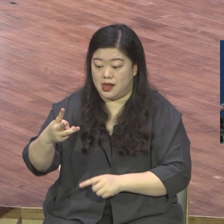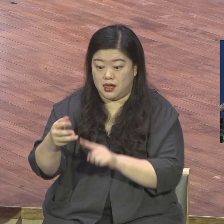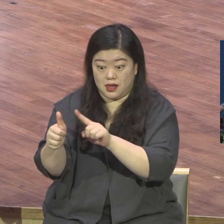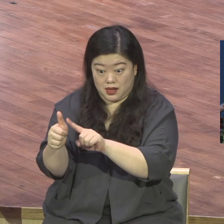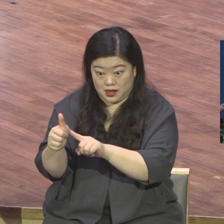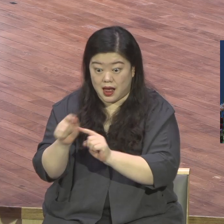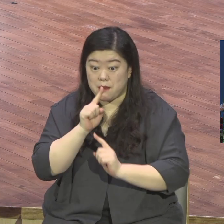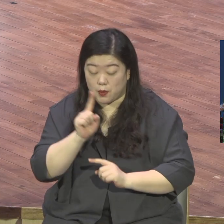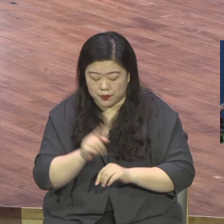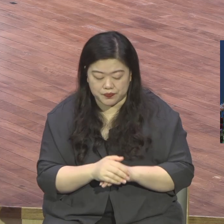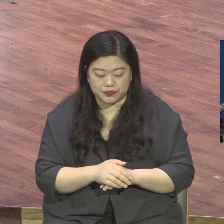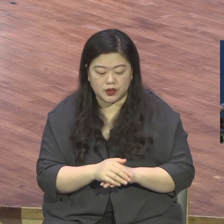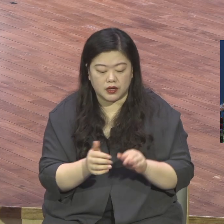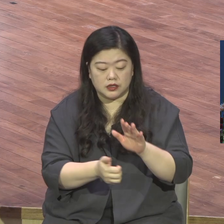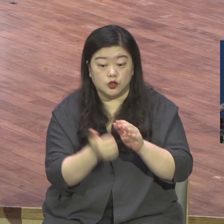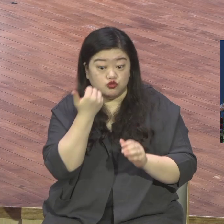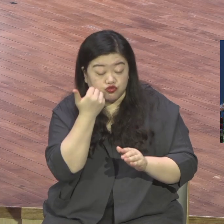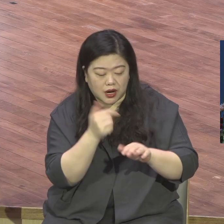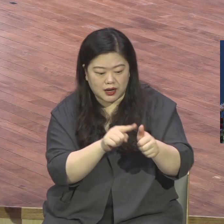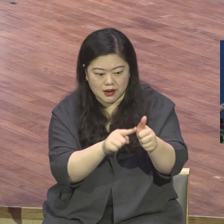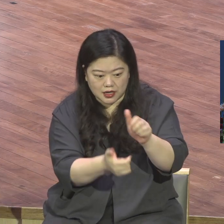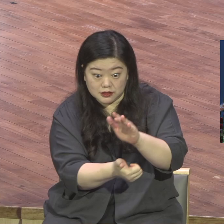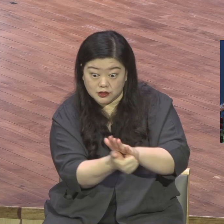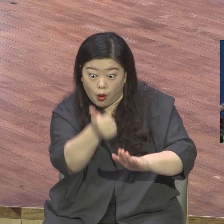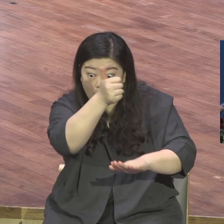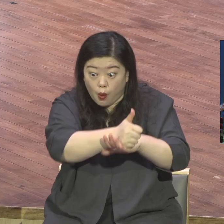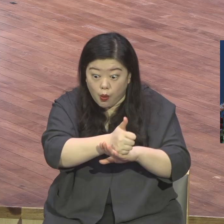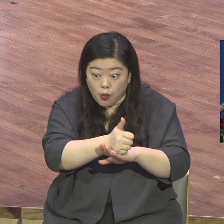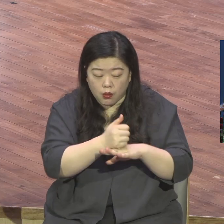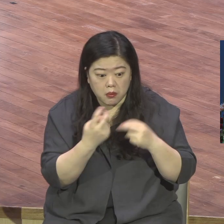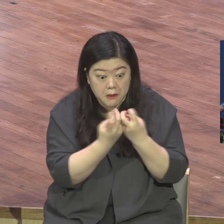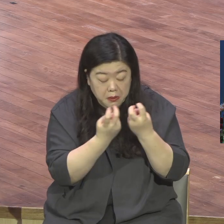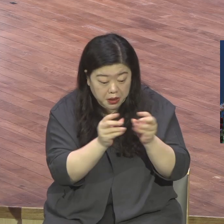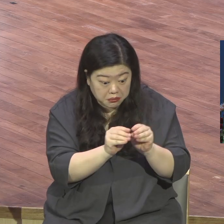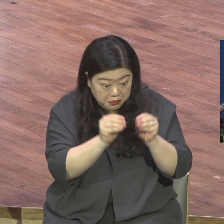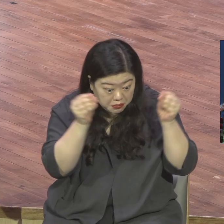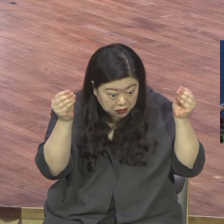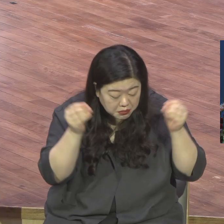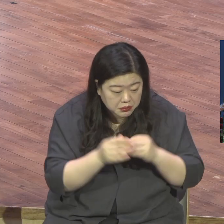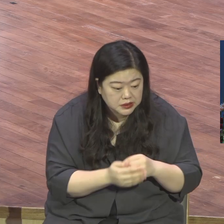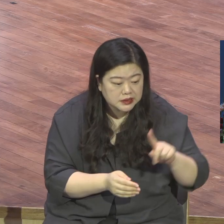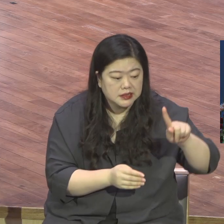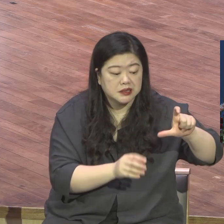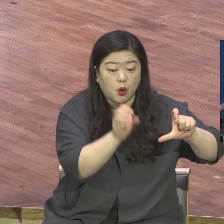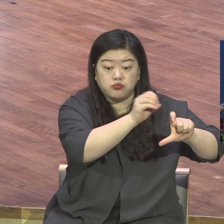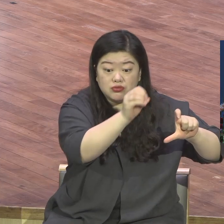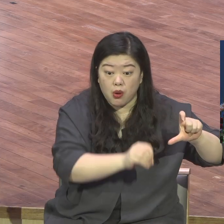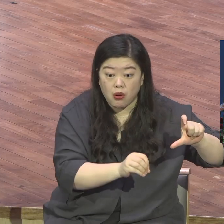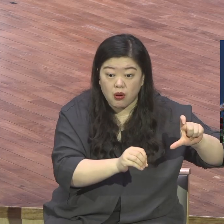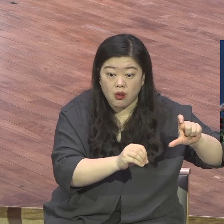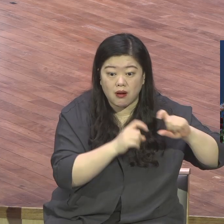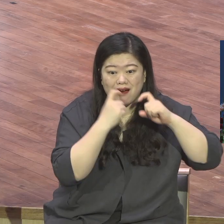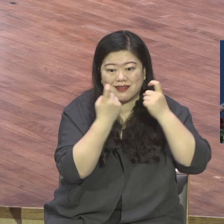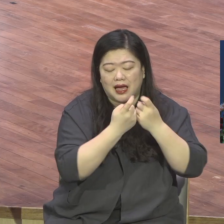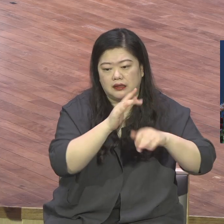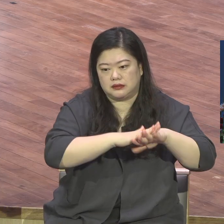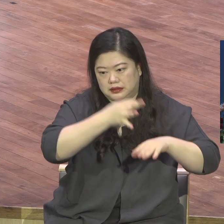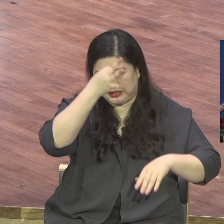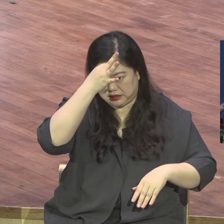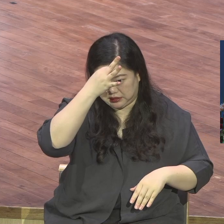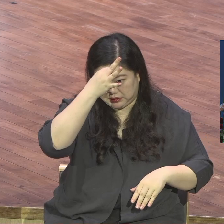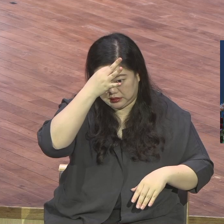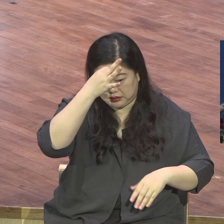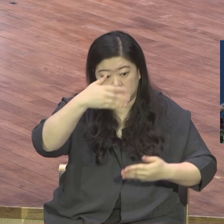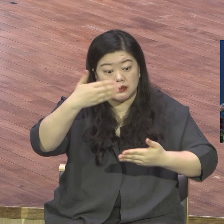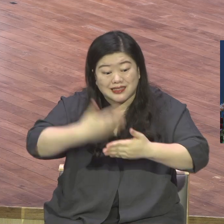기여도는 15%고 나머지 85%는 인간관계다, 그렇게 말했어요.